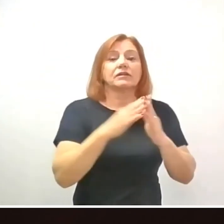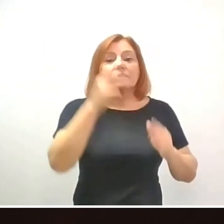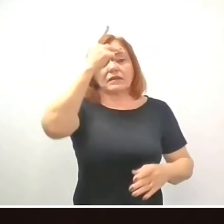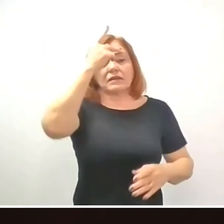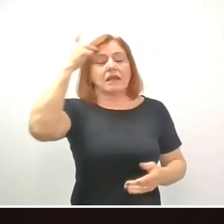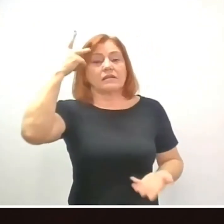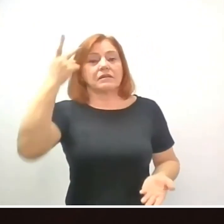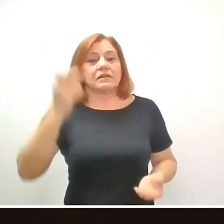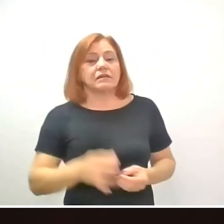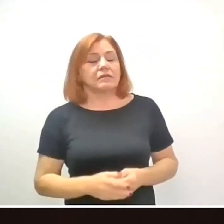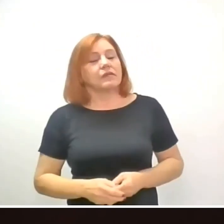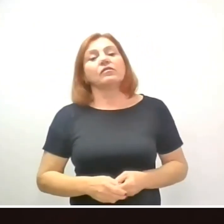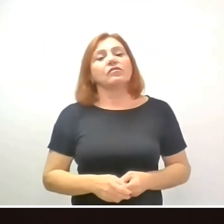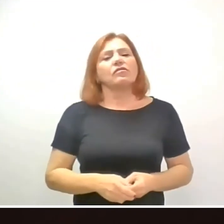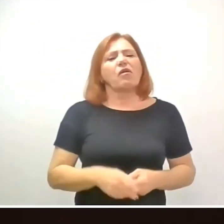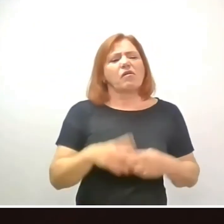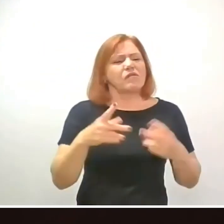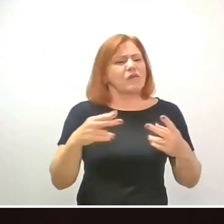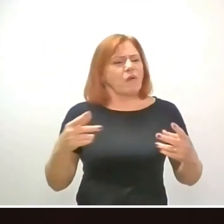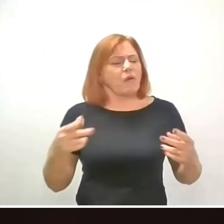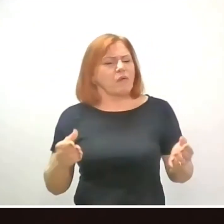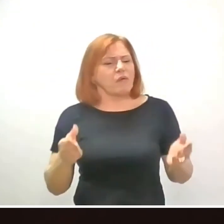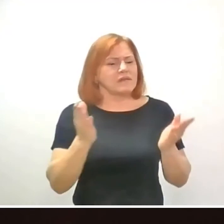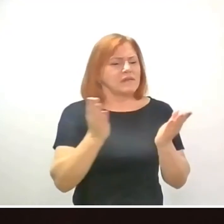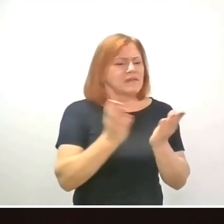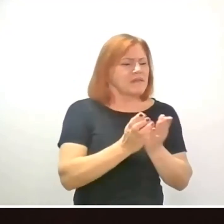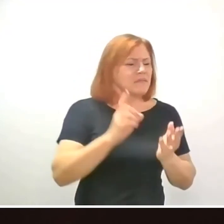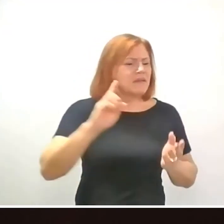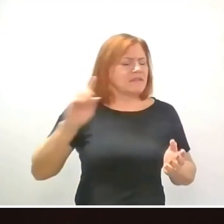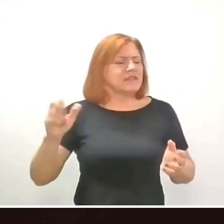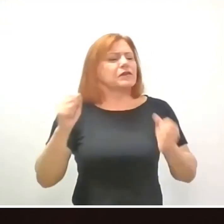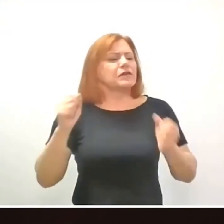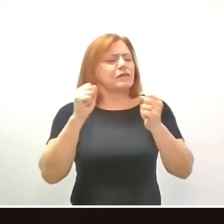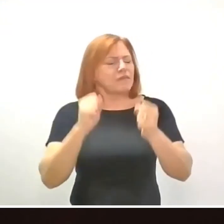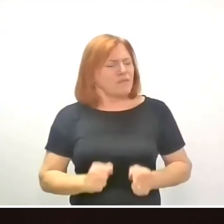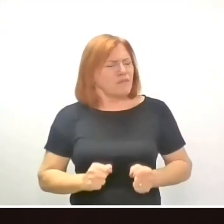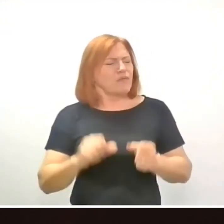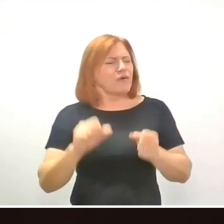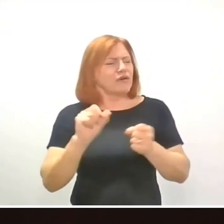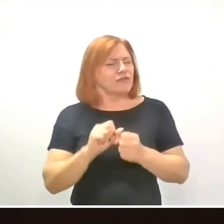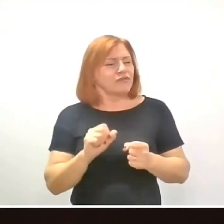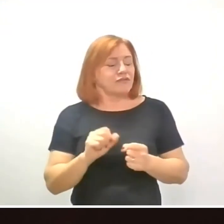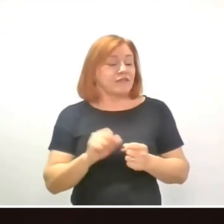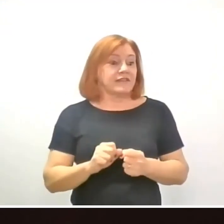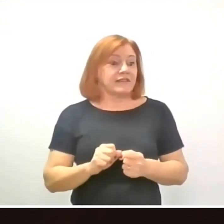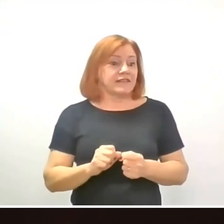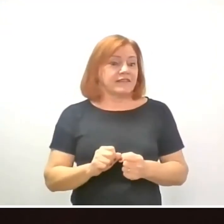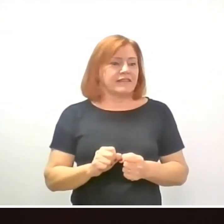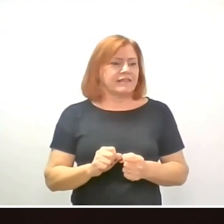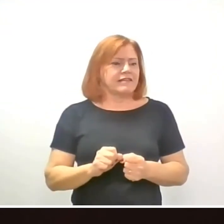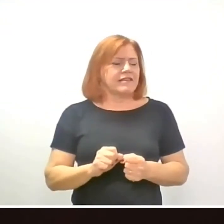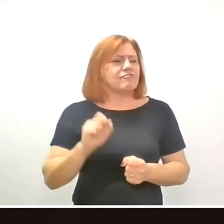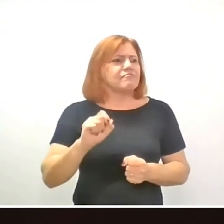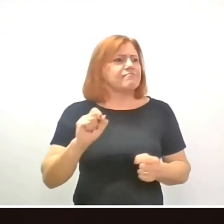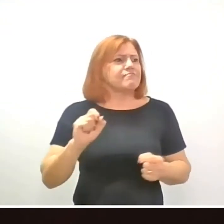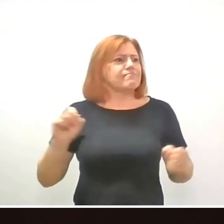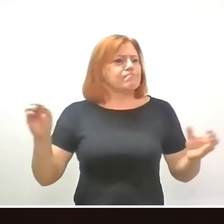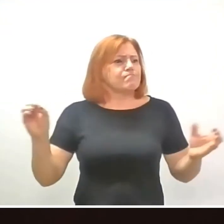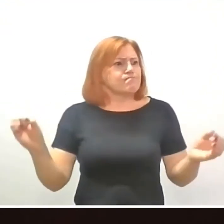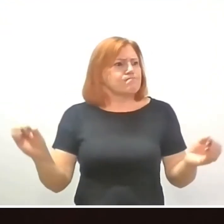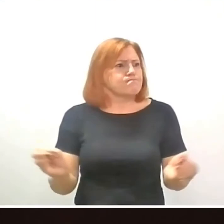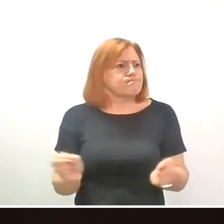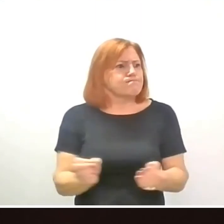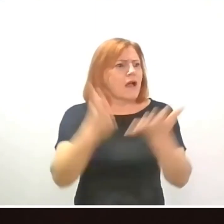pode fazer, e ainda não estourou essa bomba da vida, não é? Algumas bombas já estouraram, já estão aqui